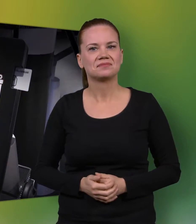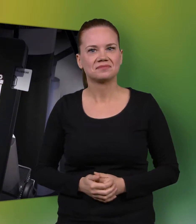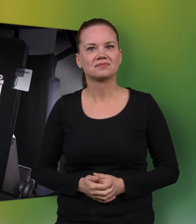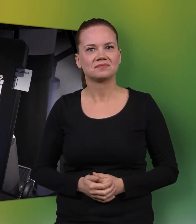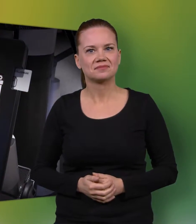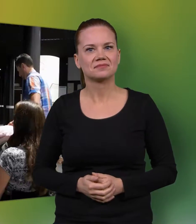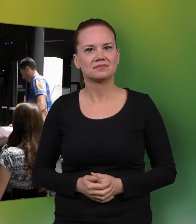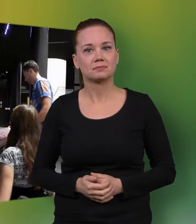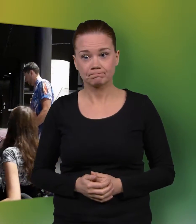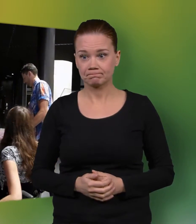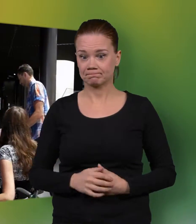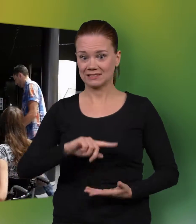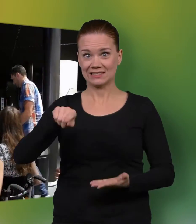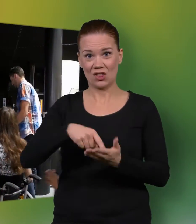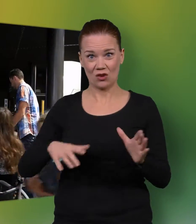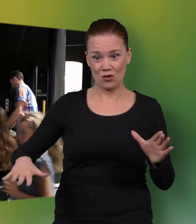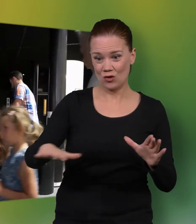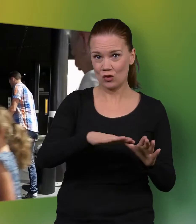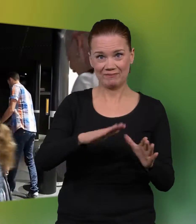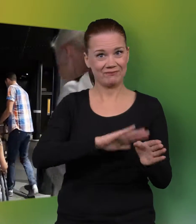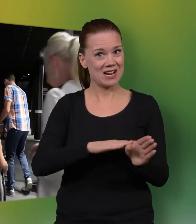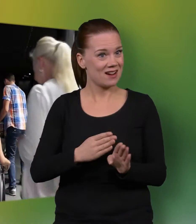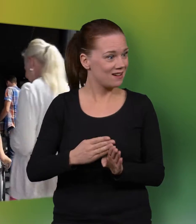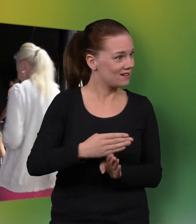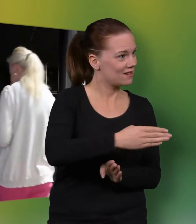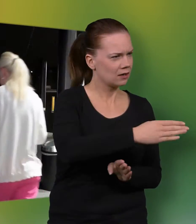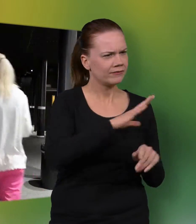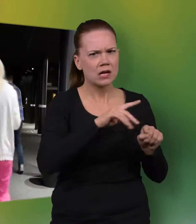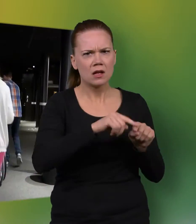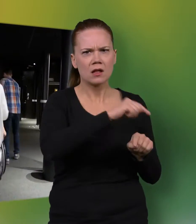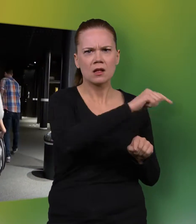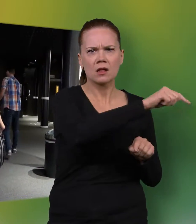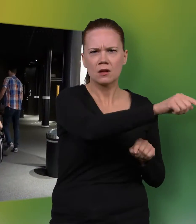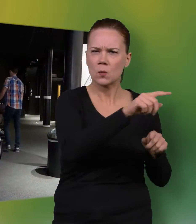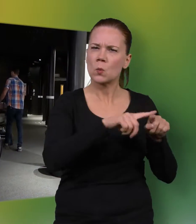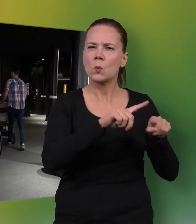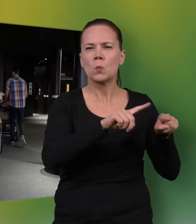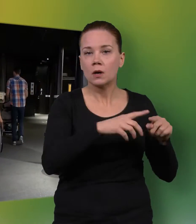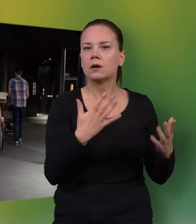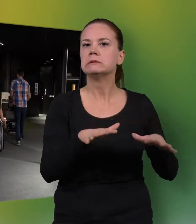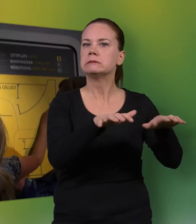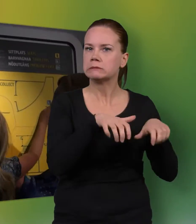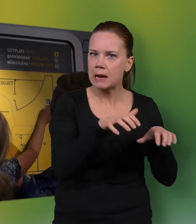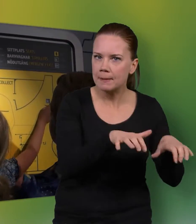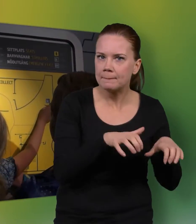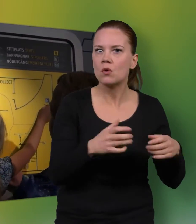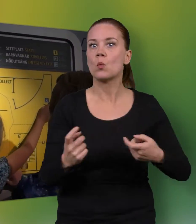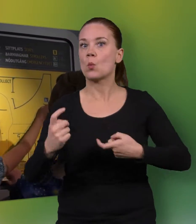skylt. Till vänster i centralen har du ingången till de flesta installationerna i Megamind med de olika spåren samla,